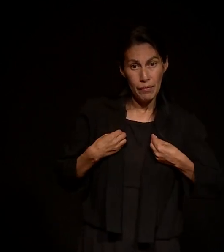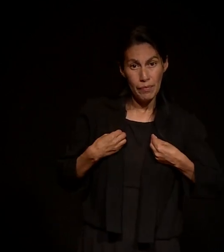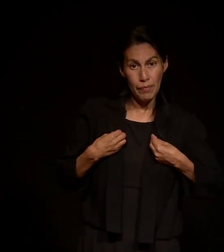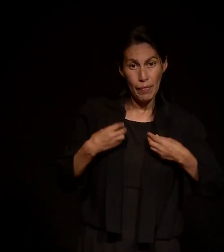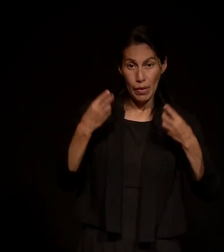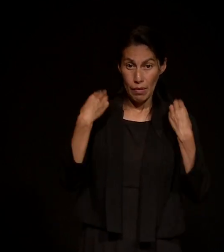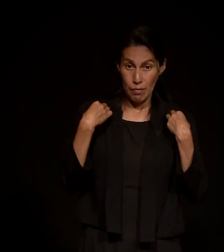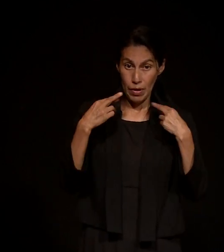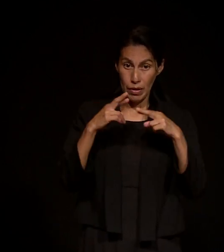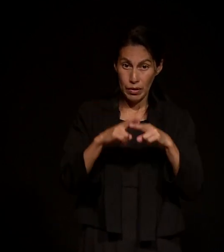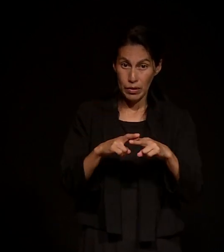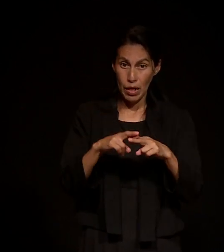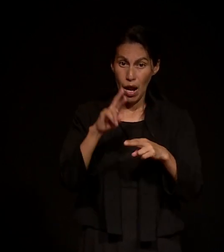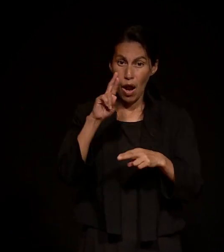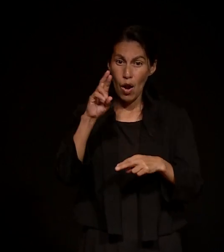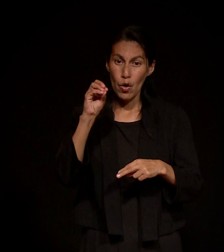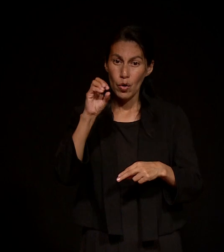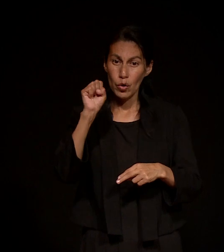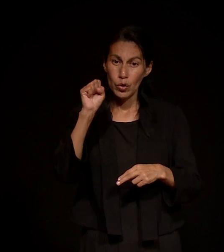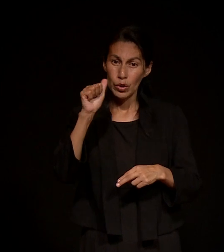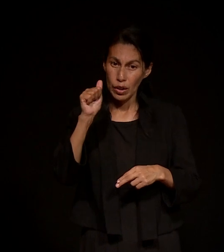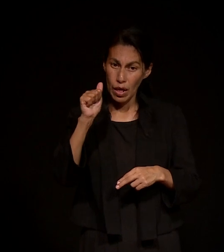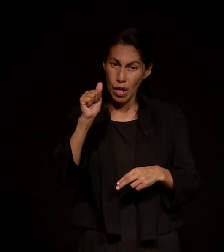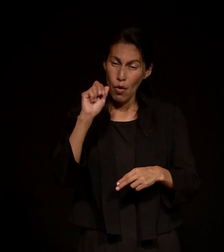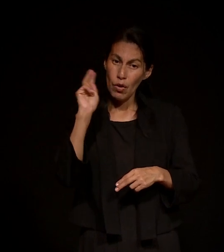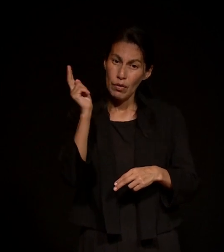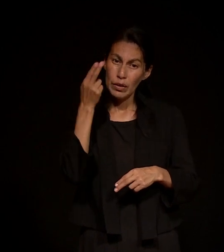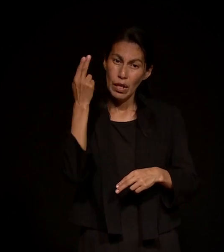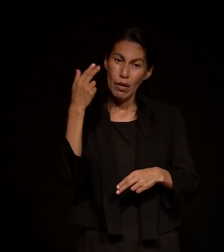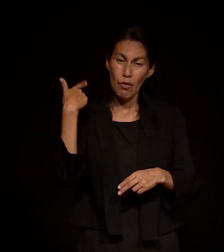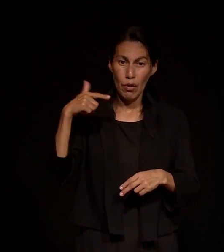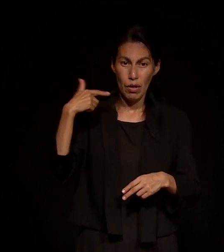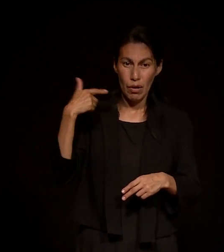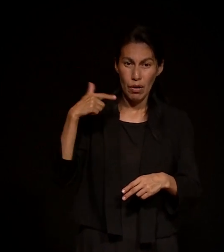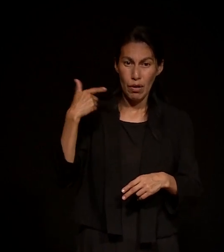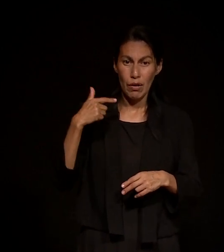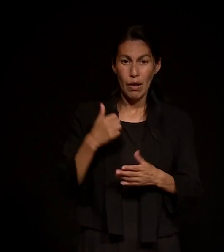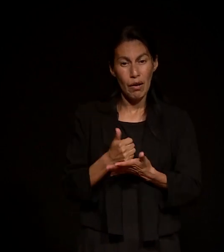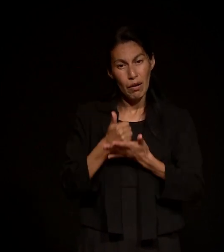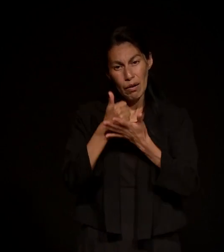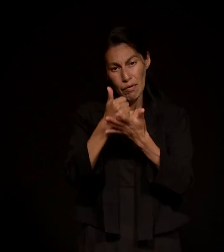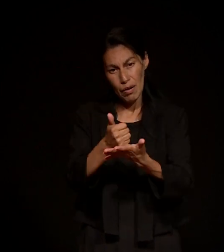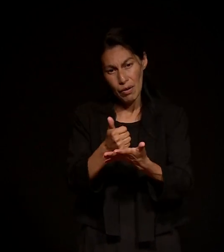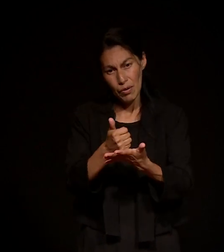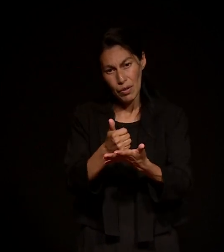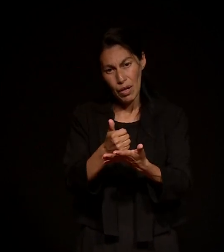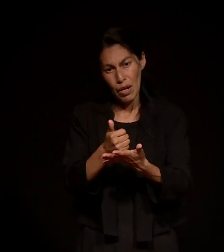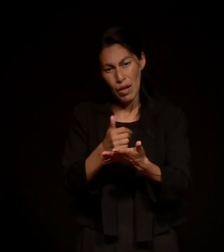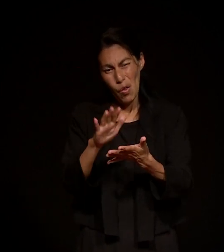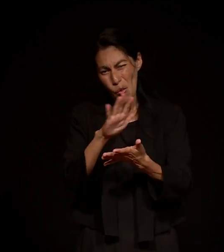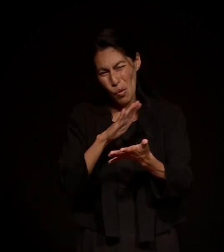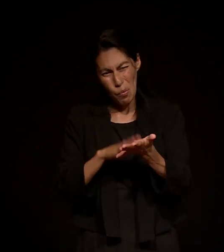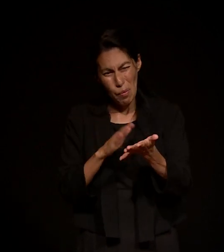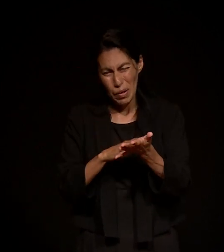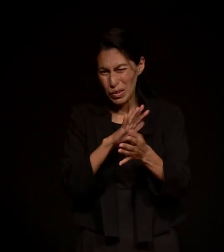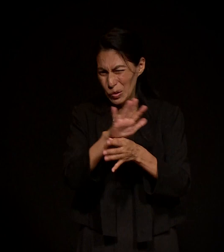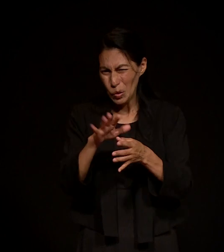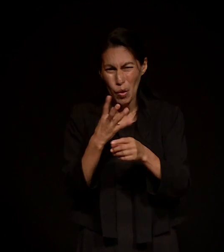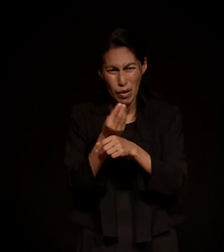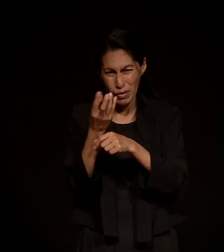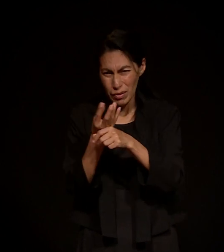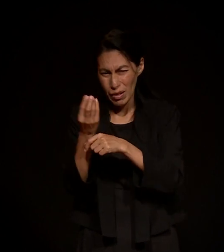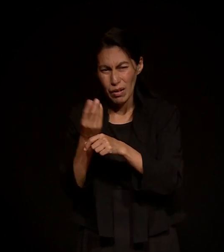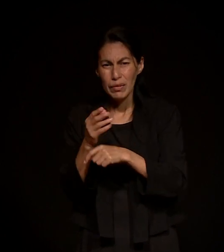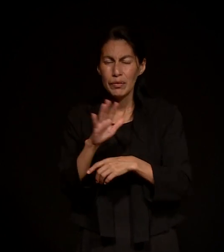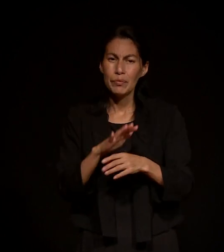vida también de la maestra Rosa de la Universidad de Guadalajara, quien le va a ayudar a hacer esos trámites. Vamos a